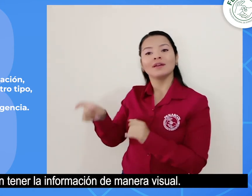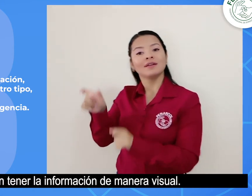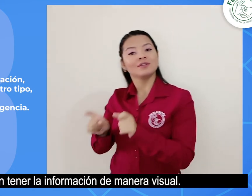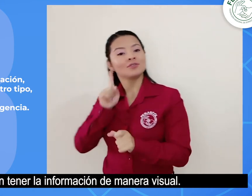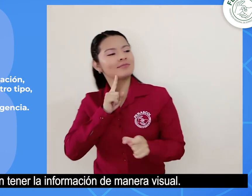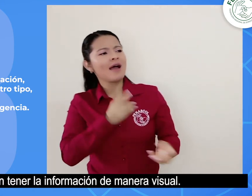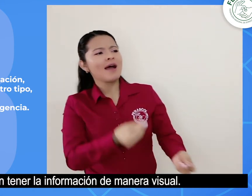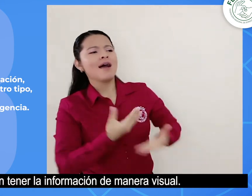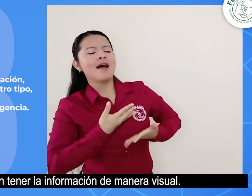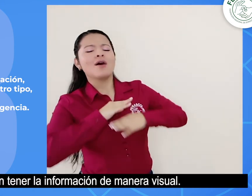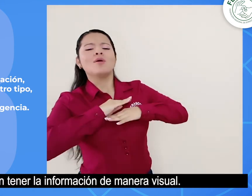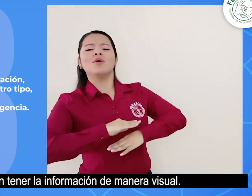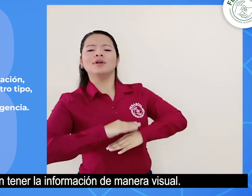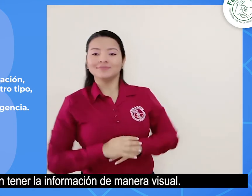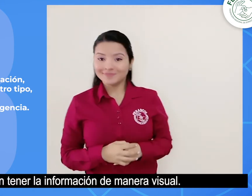de manera visual.